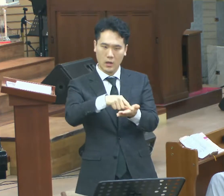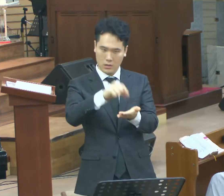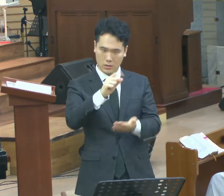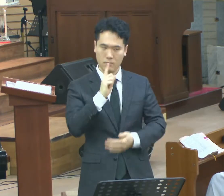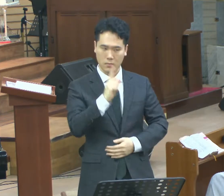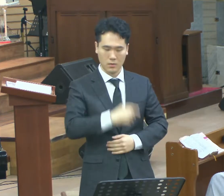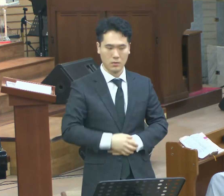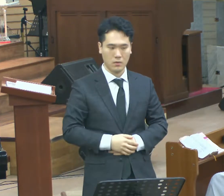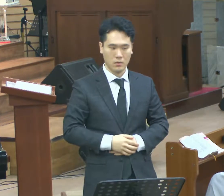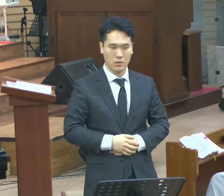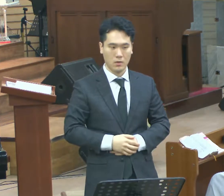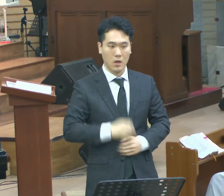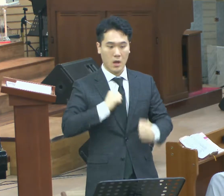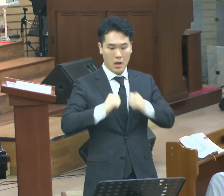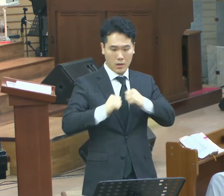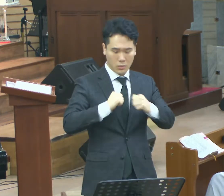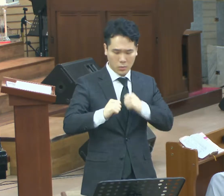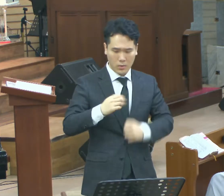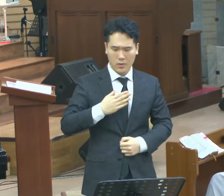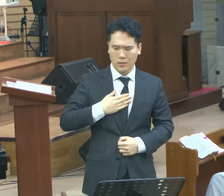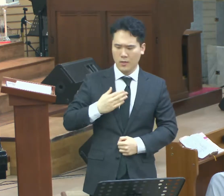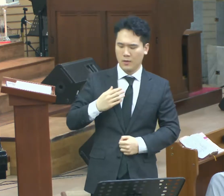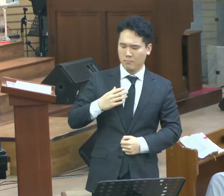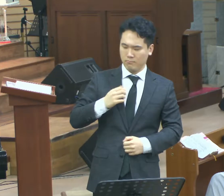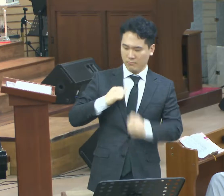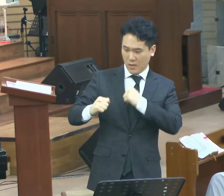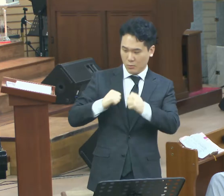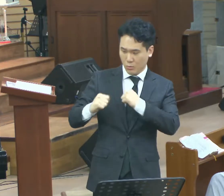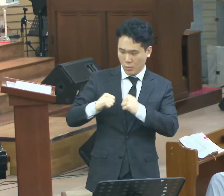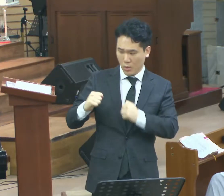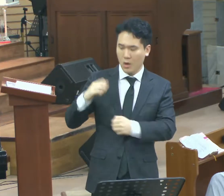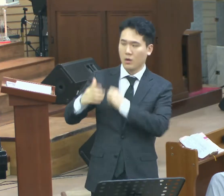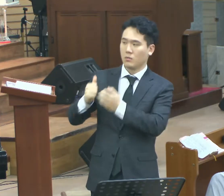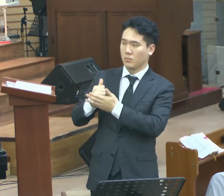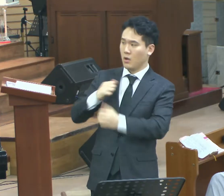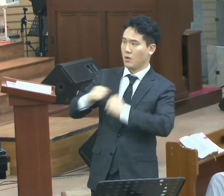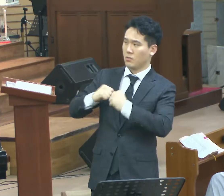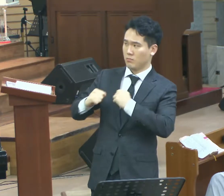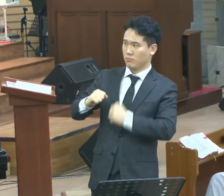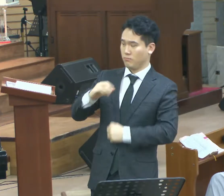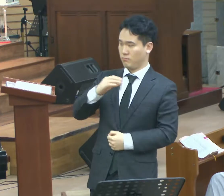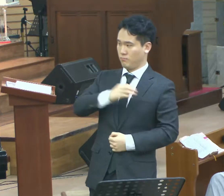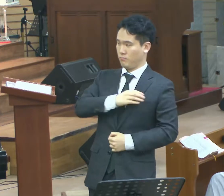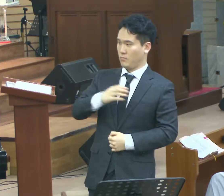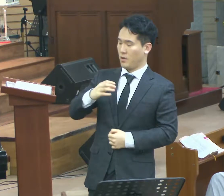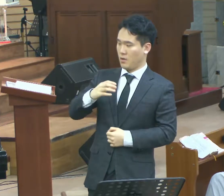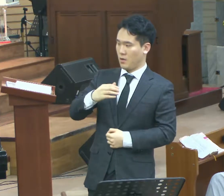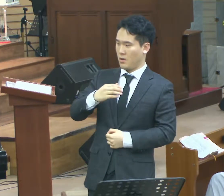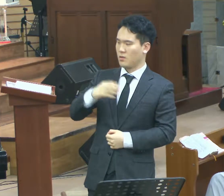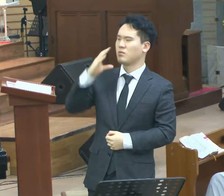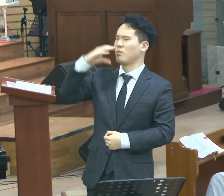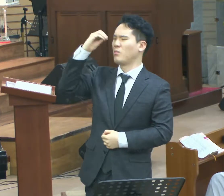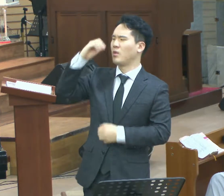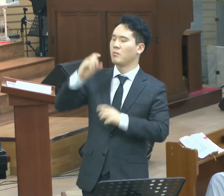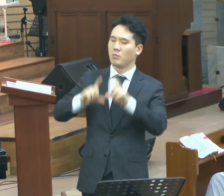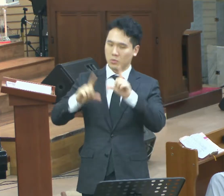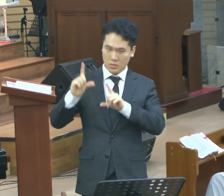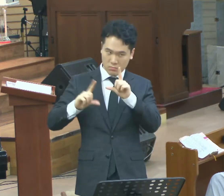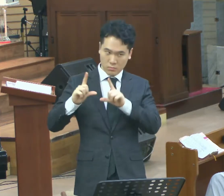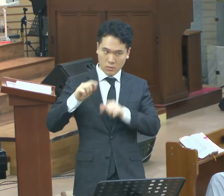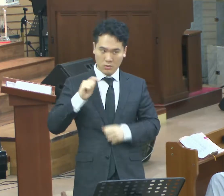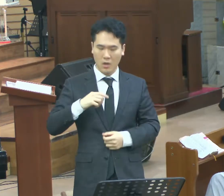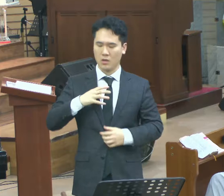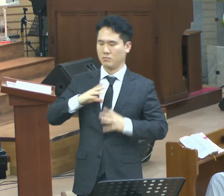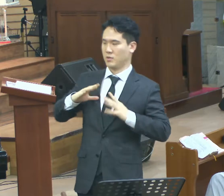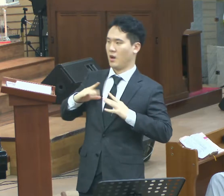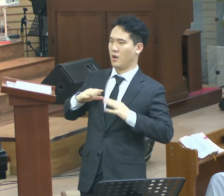행위로 만약에 구원을 받으면 자랑을 하겠죠. 제가 이렇게 잘해서 구원받았으니까 하나님께도